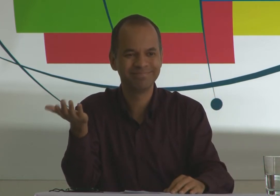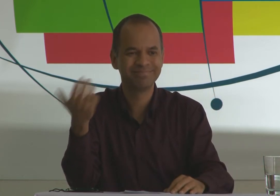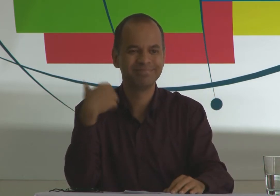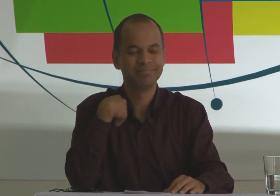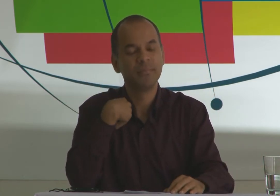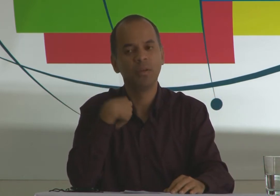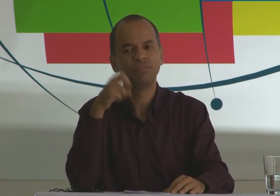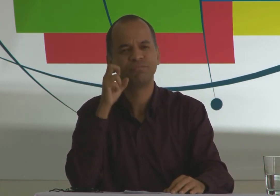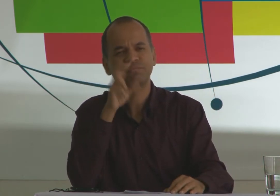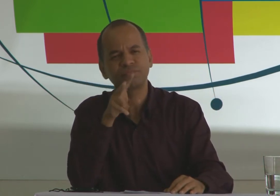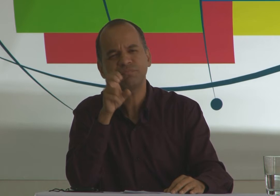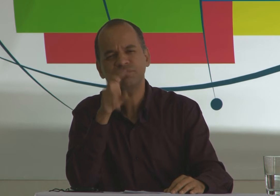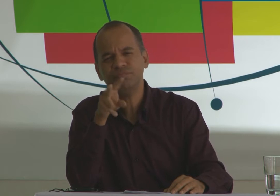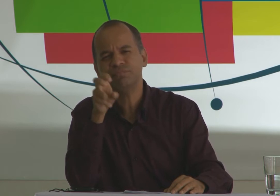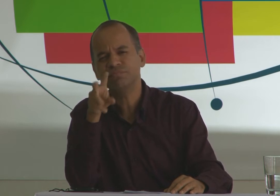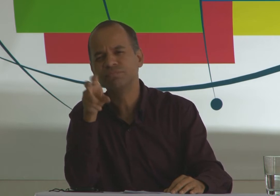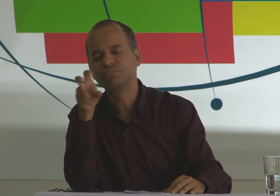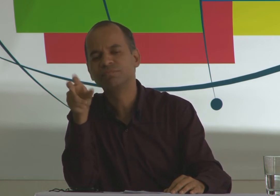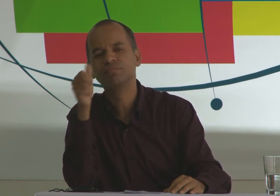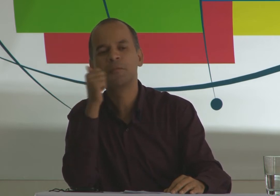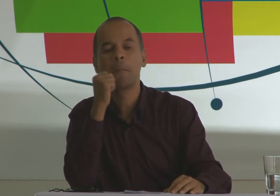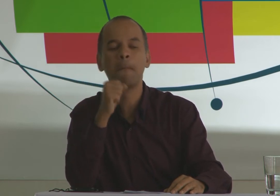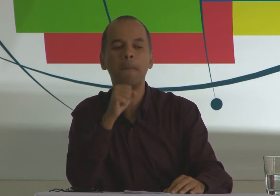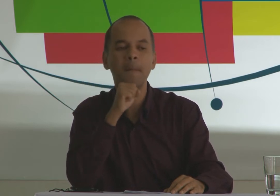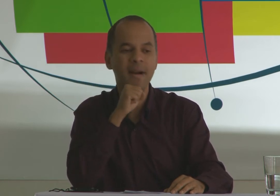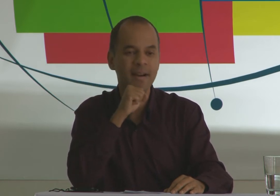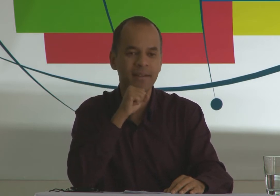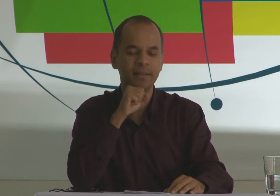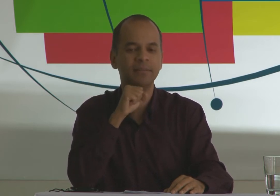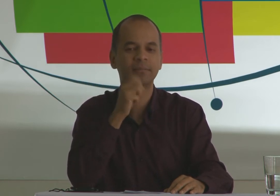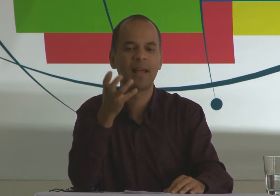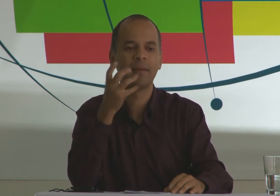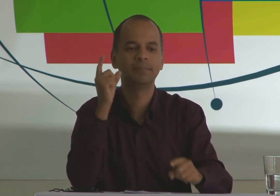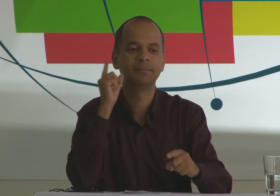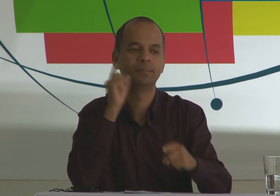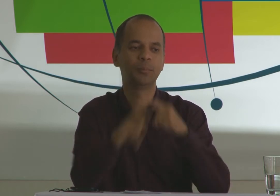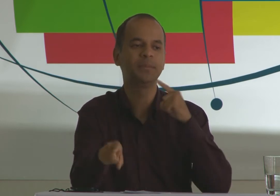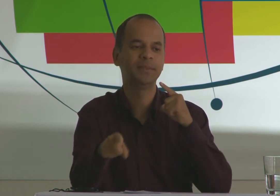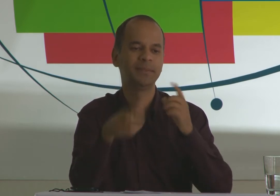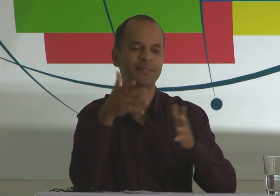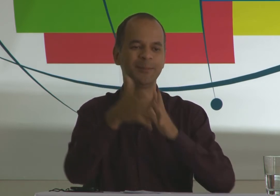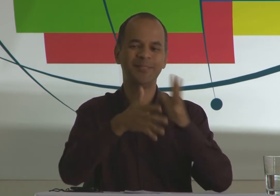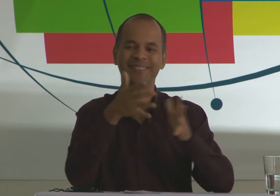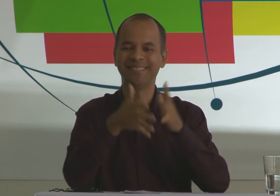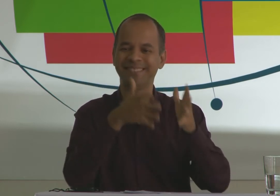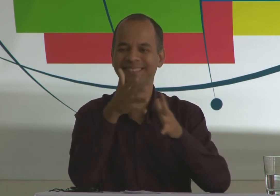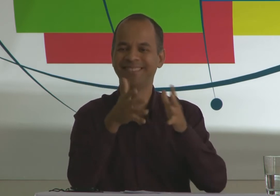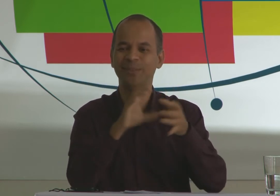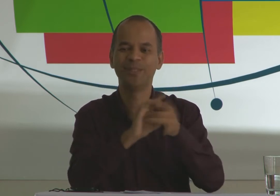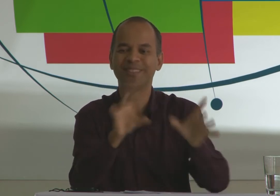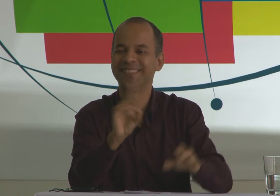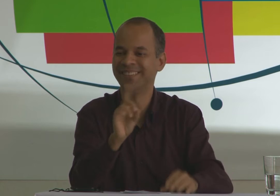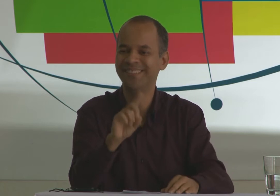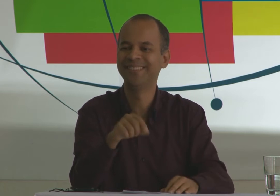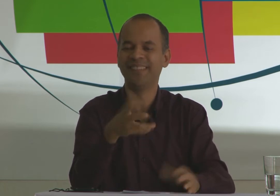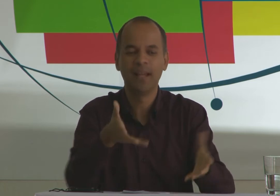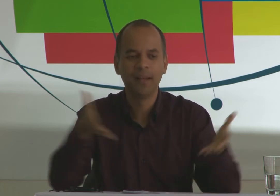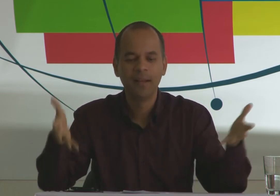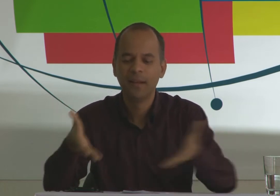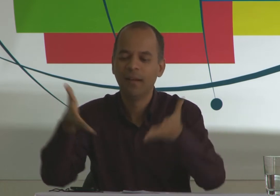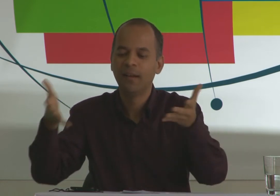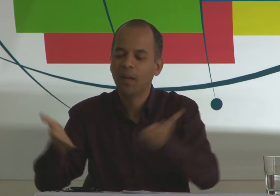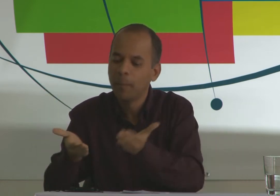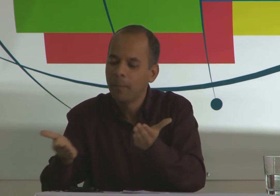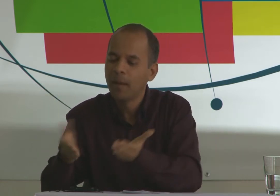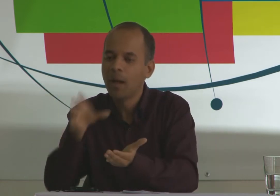uma forma mais diferente de comunicação. E observando isso, por exemplo, hoje em dia, e pensar que antigamente meu pai e minha